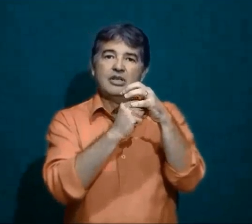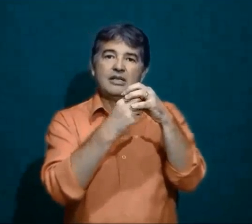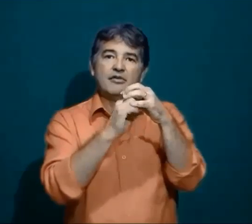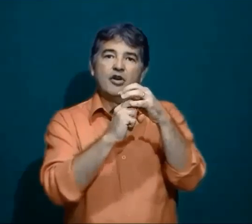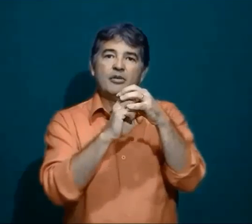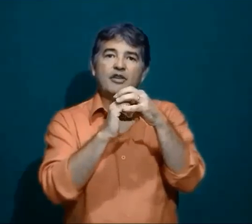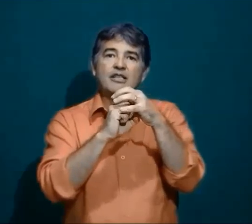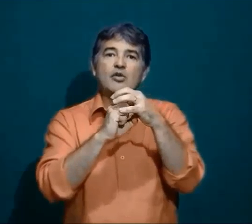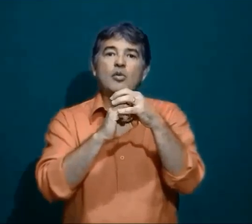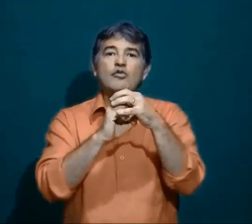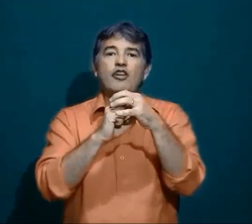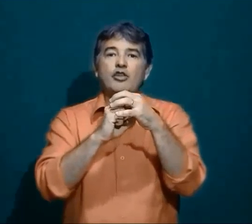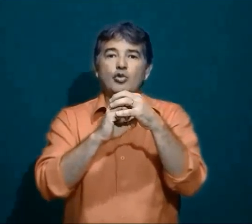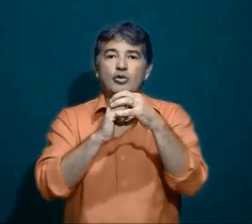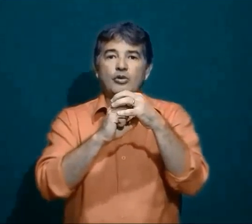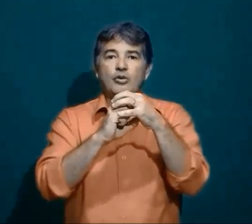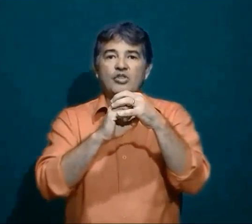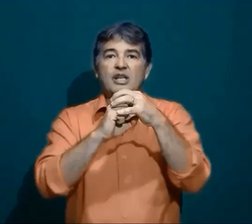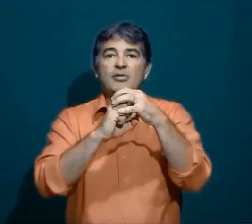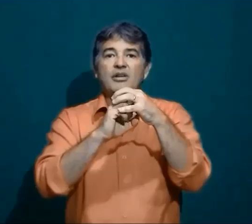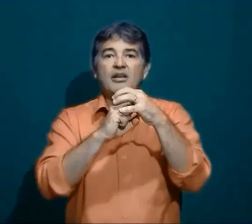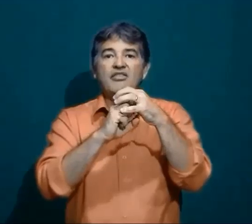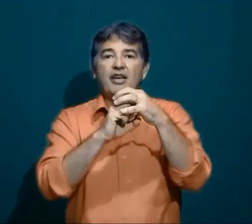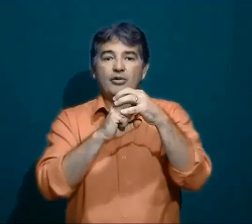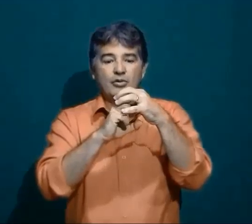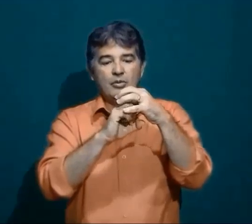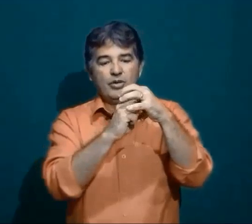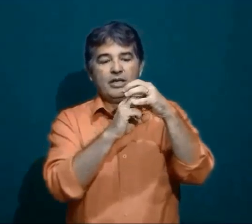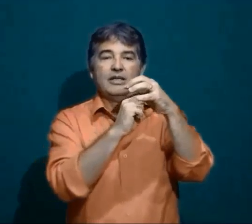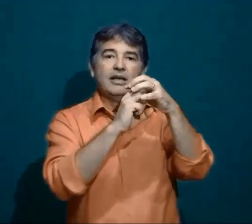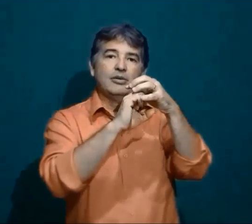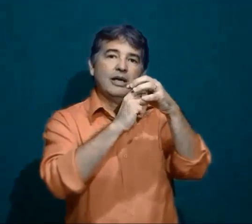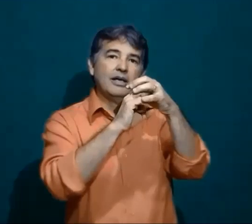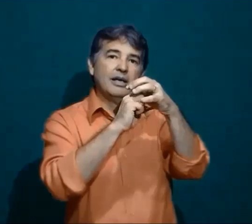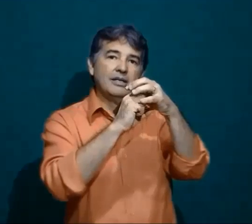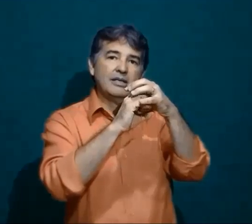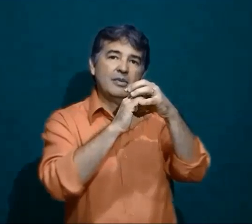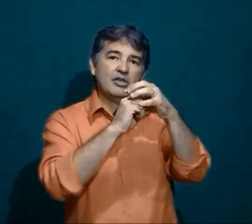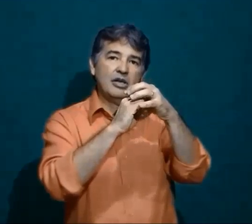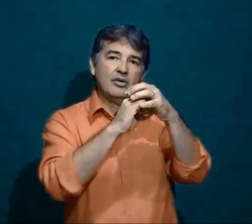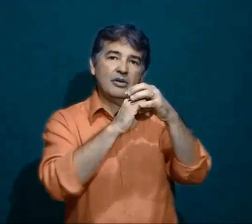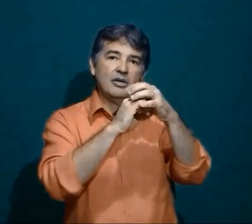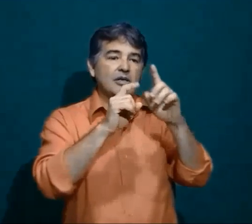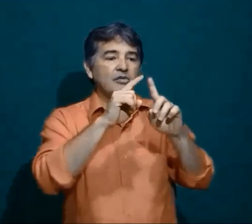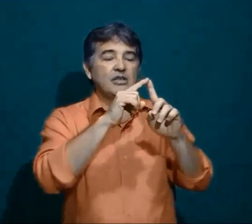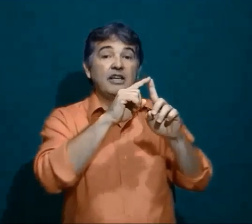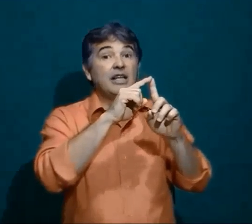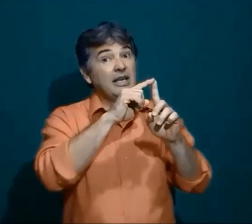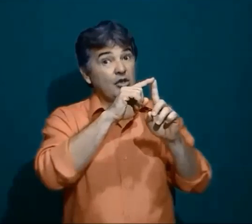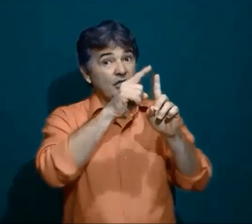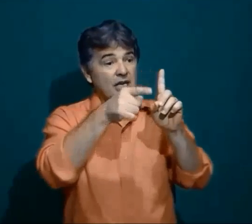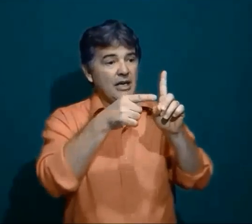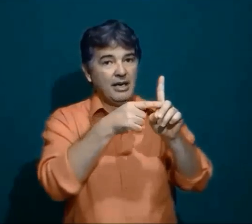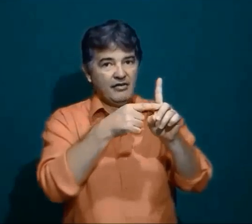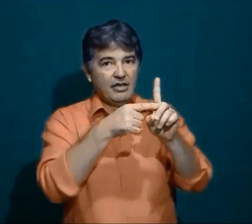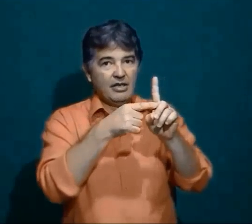dessa forma, fica sendo como feto. Sinal de feto. Porque aqui dentro está a criança se mexendo. Então você vai ter que associar a